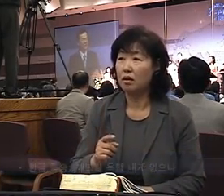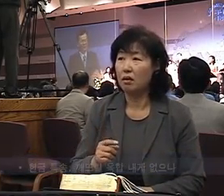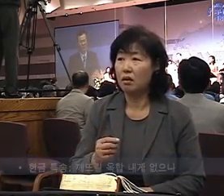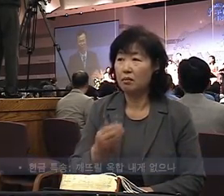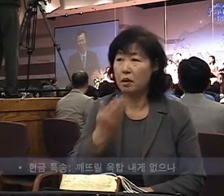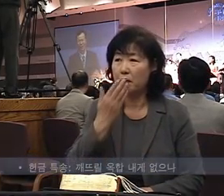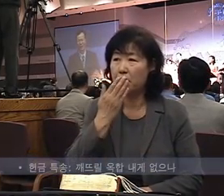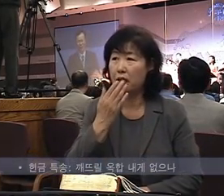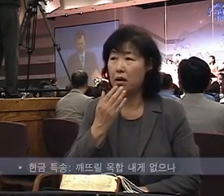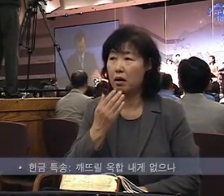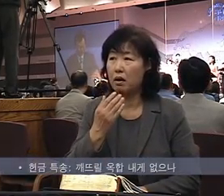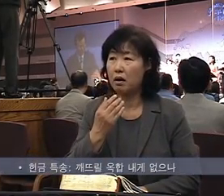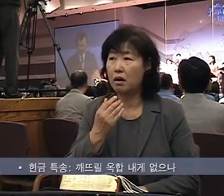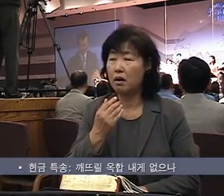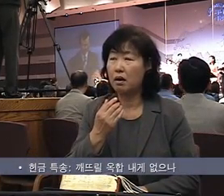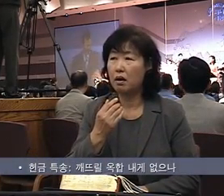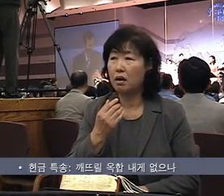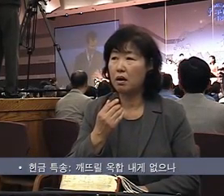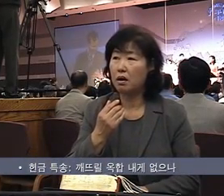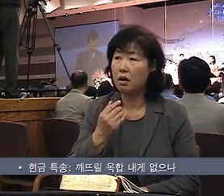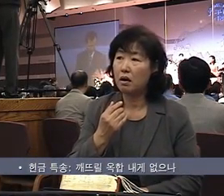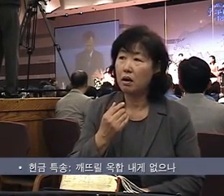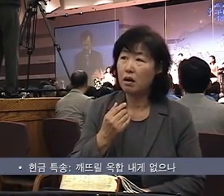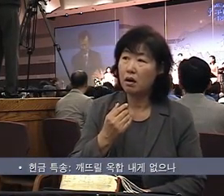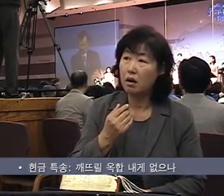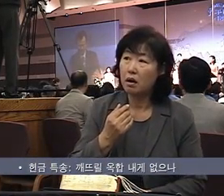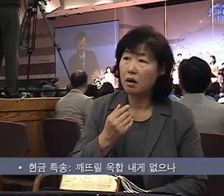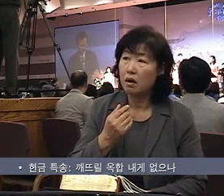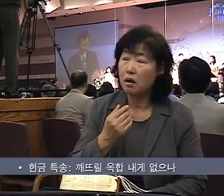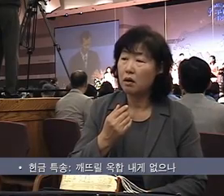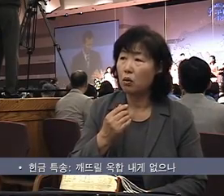없으며 라는 제목으로 주님을 찬양하겠습니다.